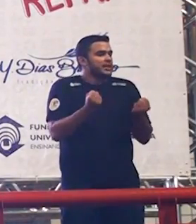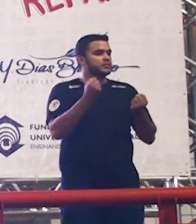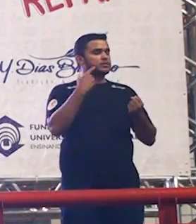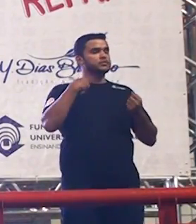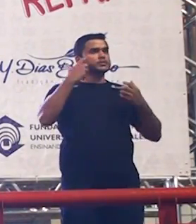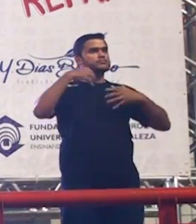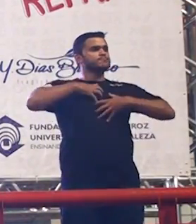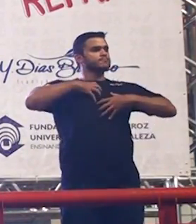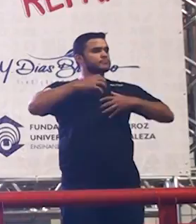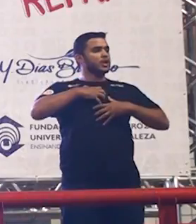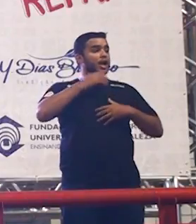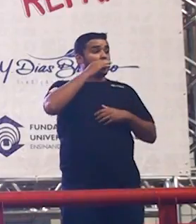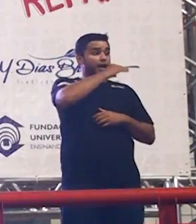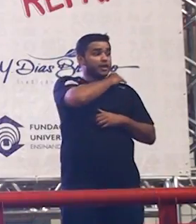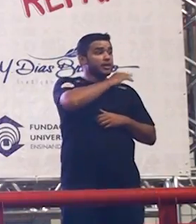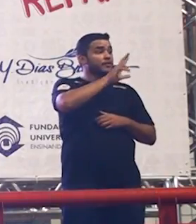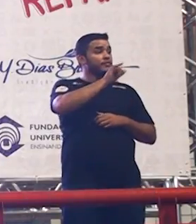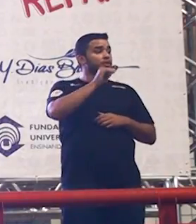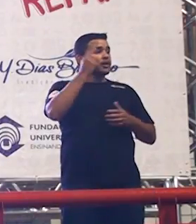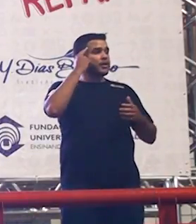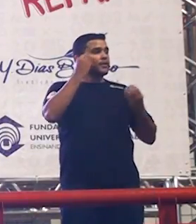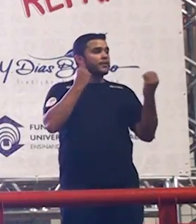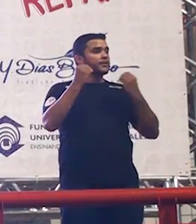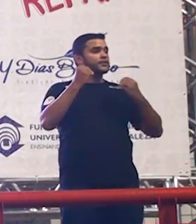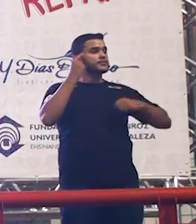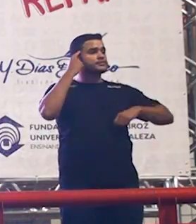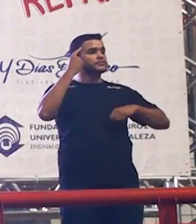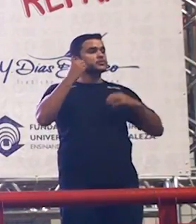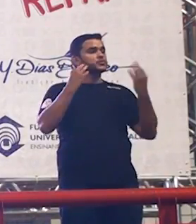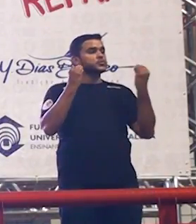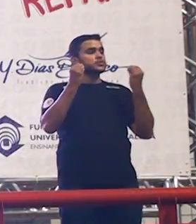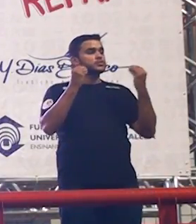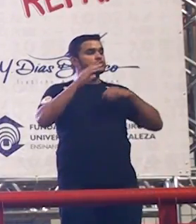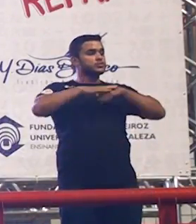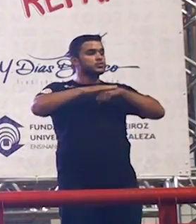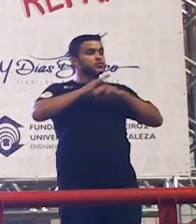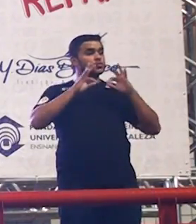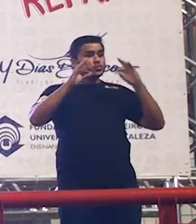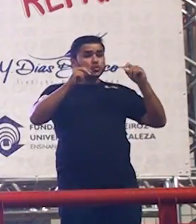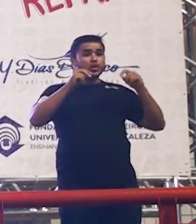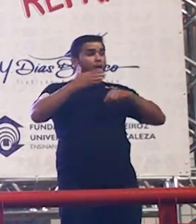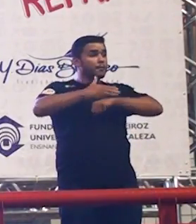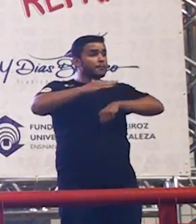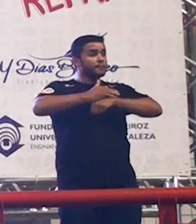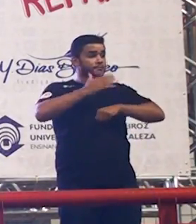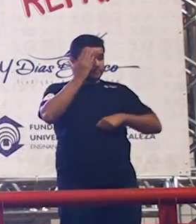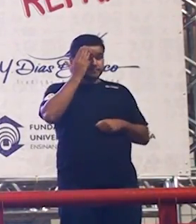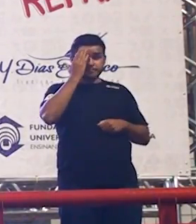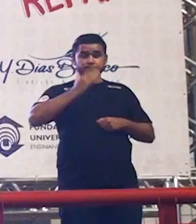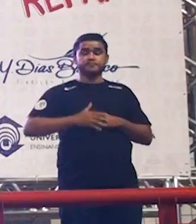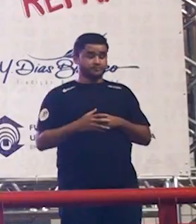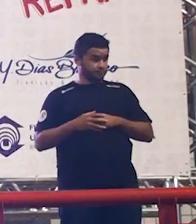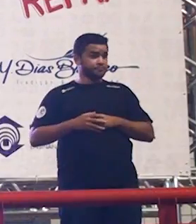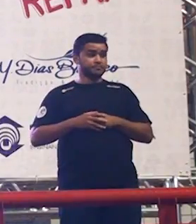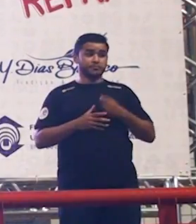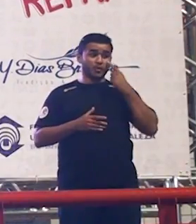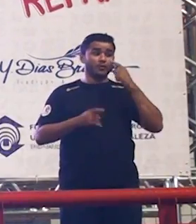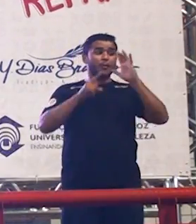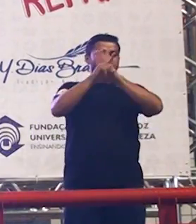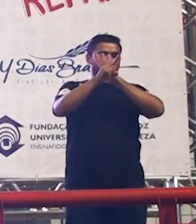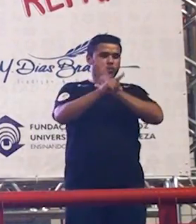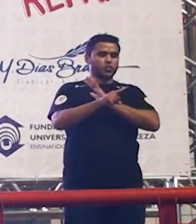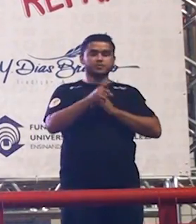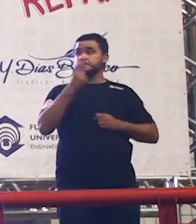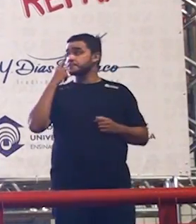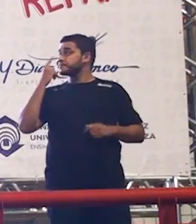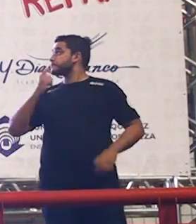é. Guardou? Agora vamos botar na prática. Bora lá? Bora brincar agora assim. Certo? Bora